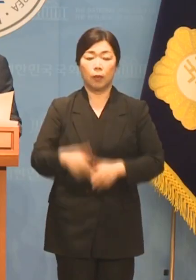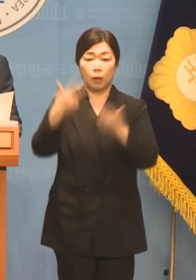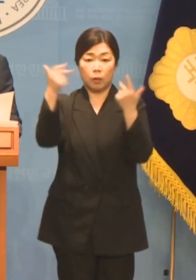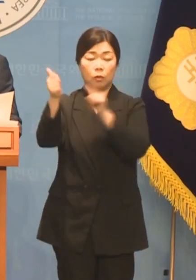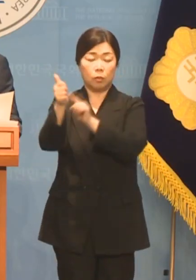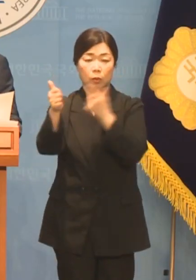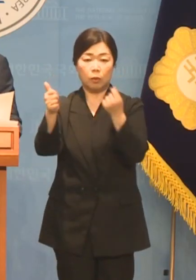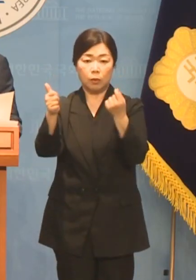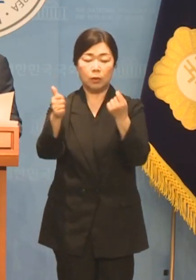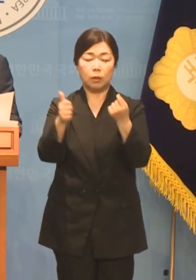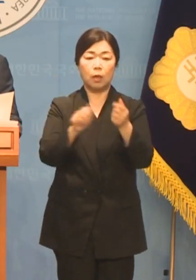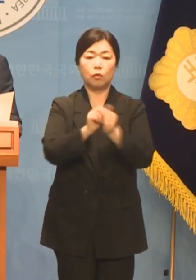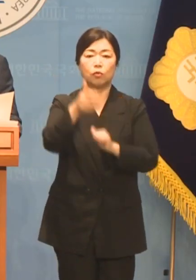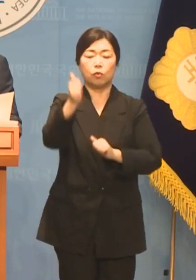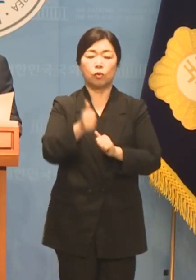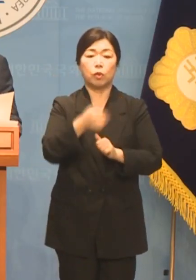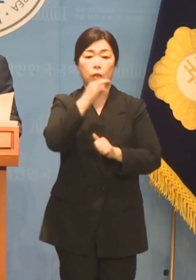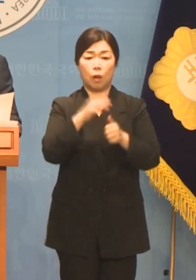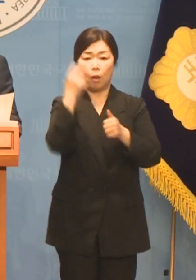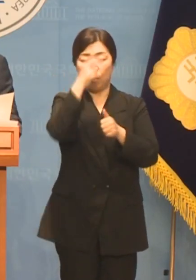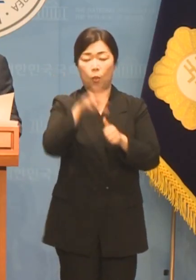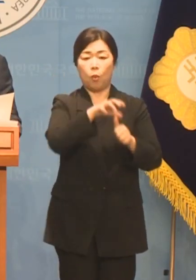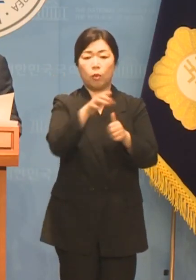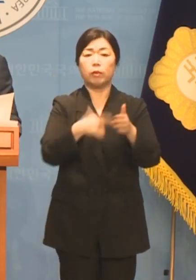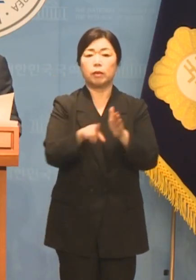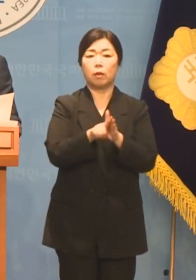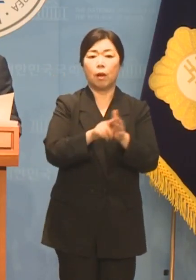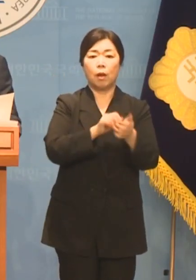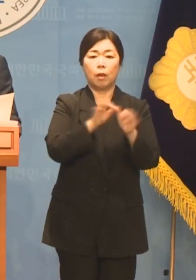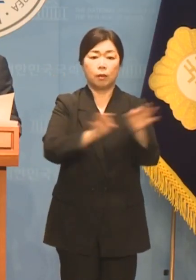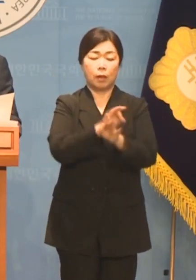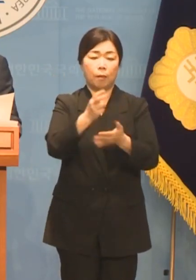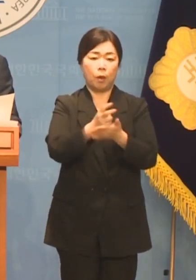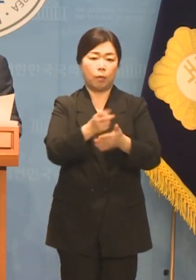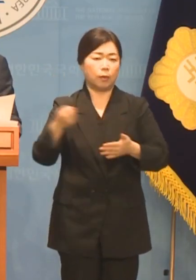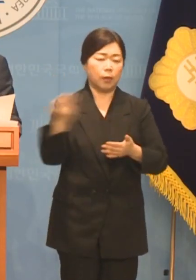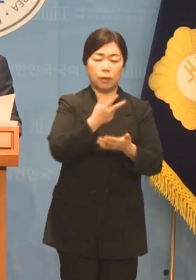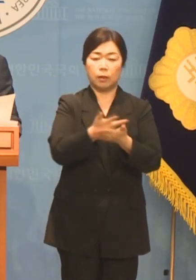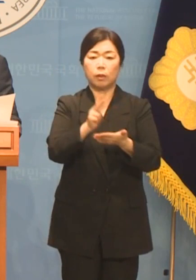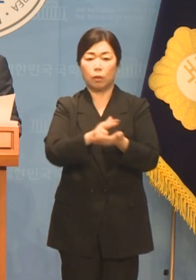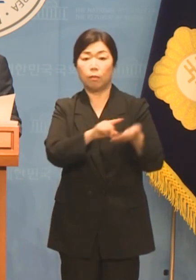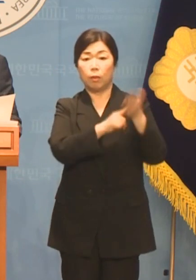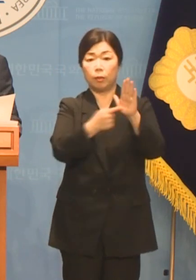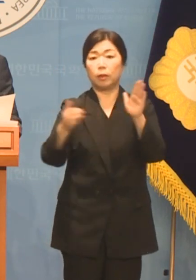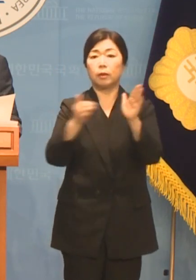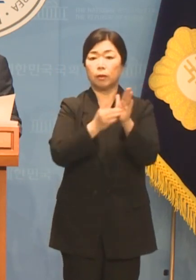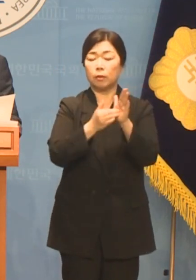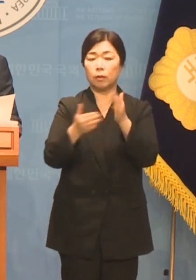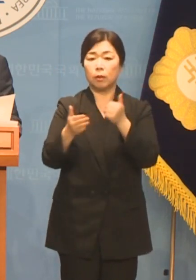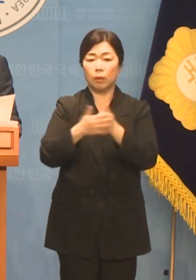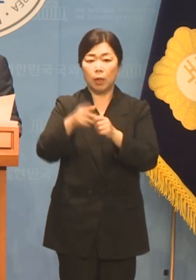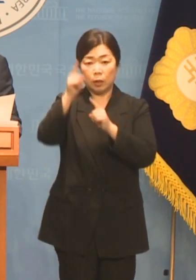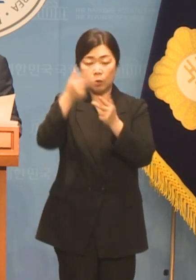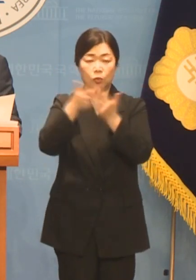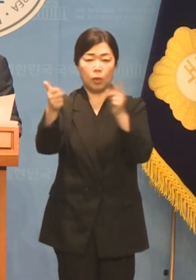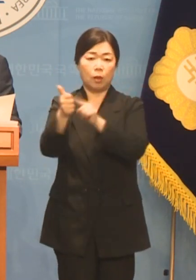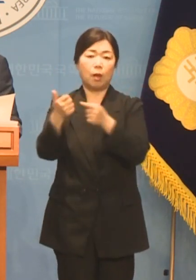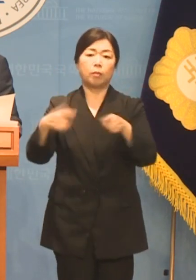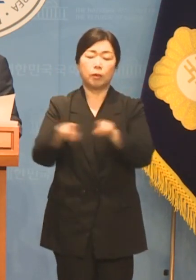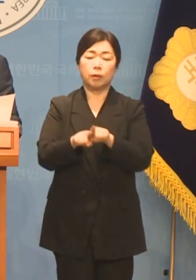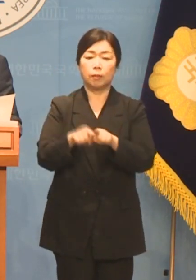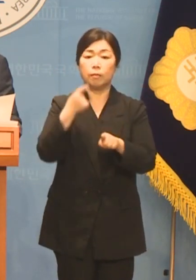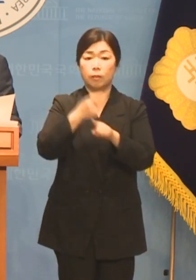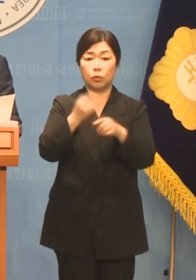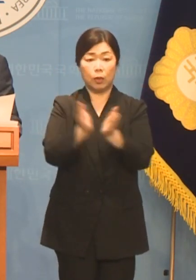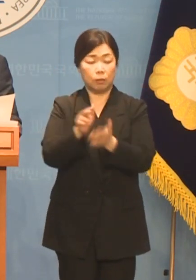역시 주주이익 보호를 위한 상법 개정을 재추진하겠다는 의지를 공식 발표했습니다. 이재명 후보와 함께